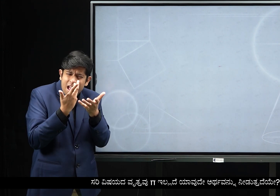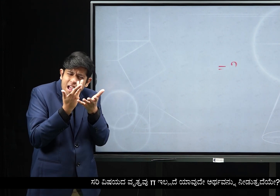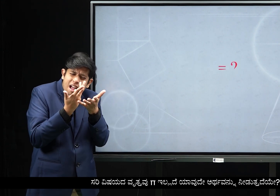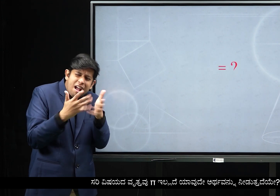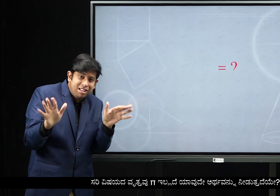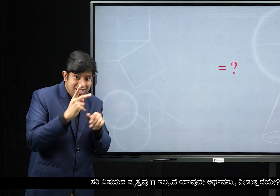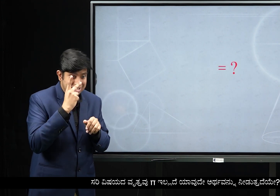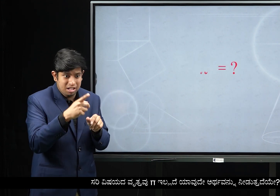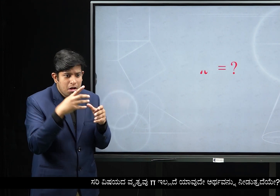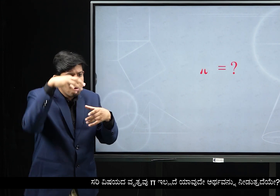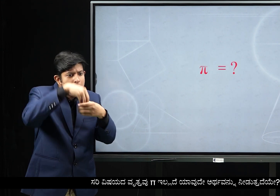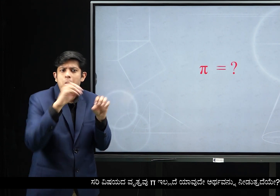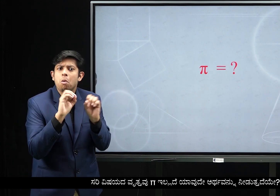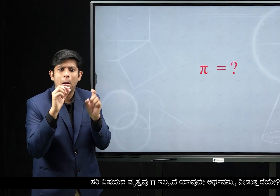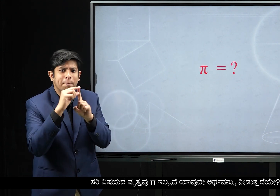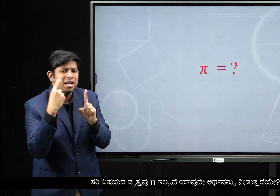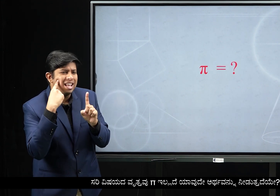ಯಾವುದೇ ಅರ್ಥವನ್ನು ನೀಡುತ್ತದೆಯೇ?